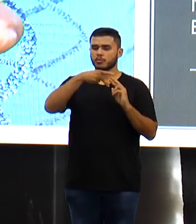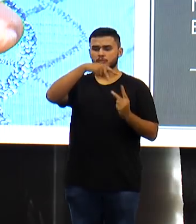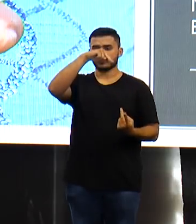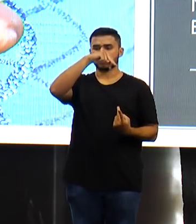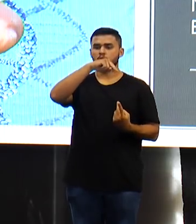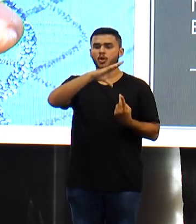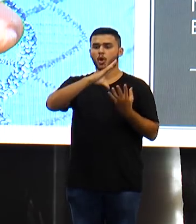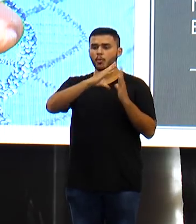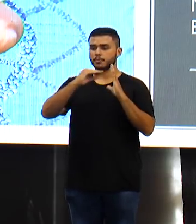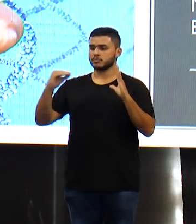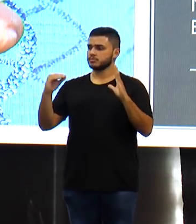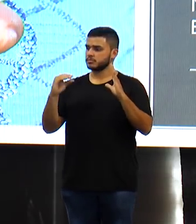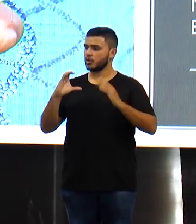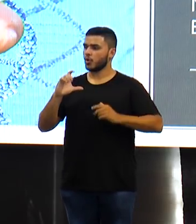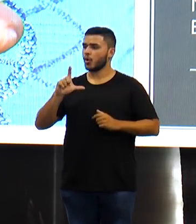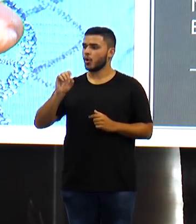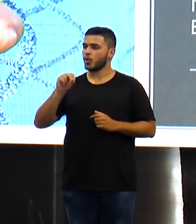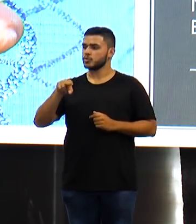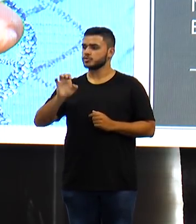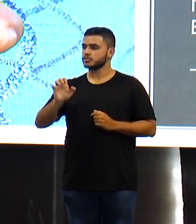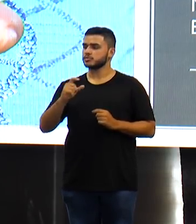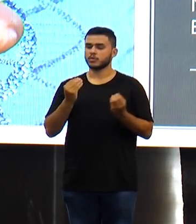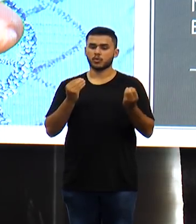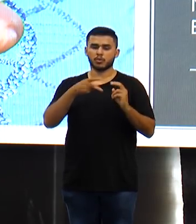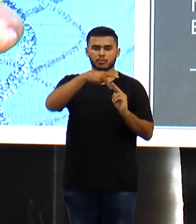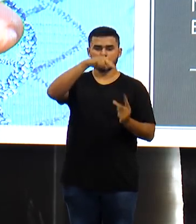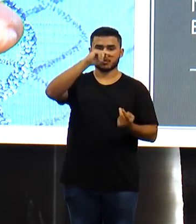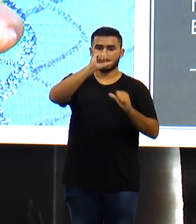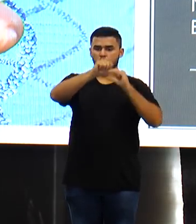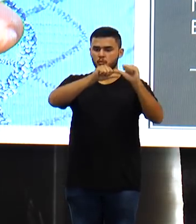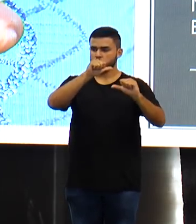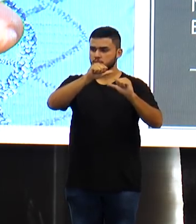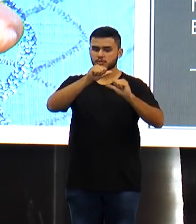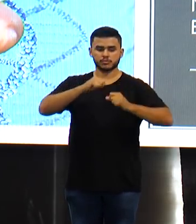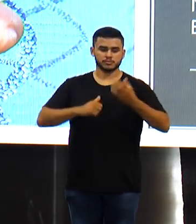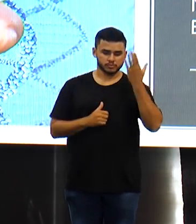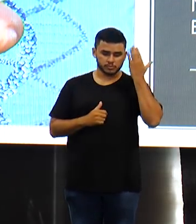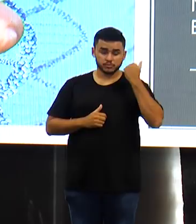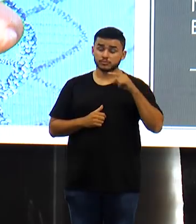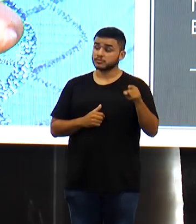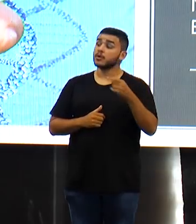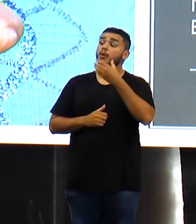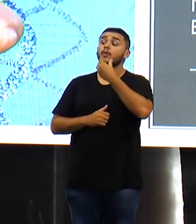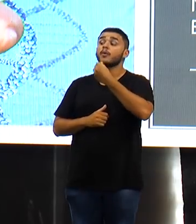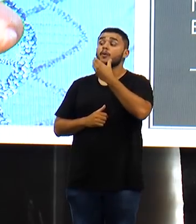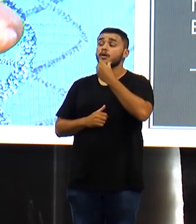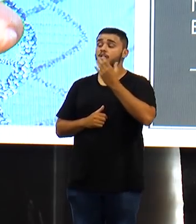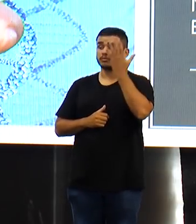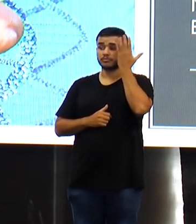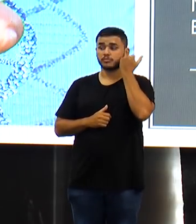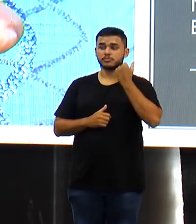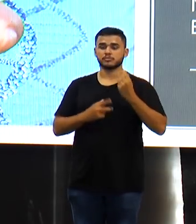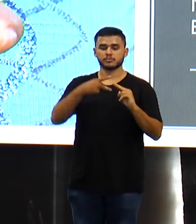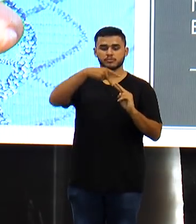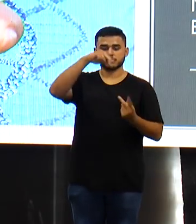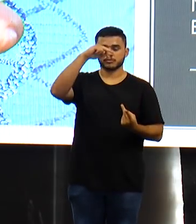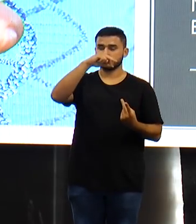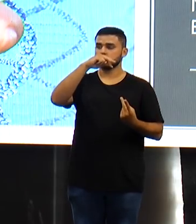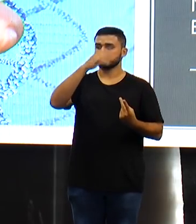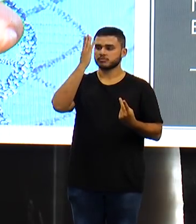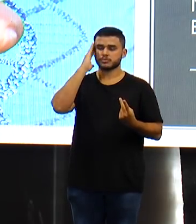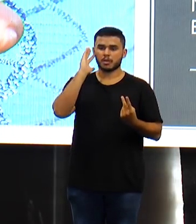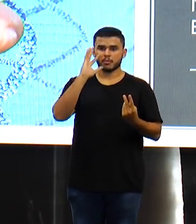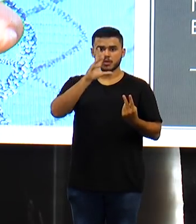humana ou na modificação genética humana. Aquele cidadão que disse ter feito a clonagem com uma